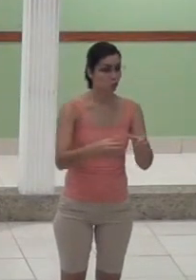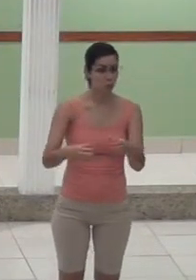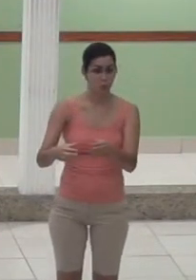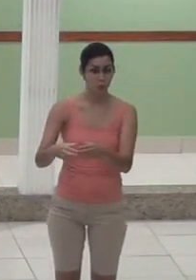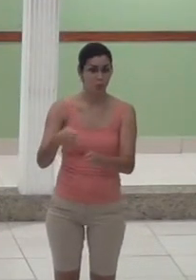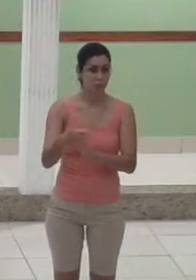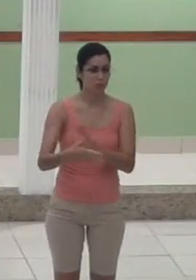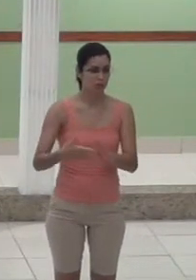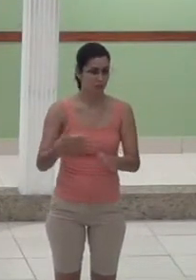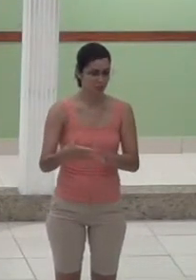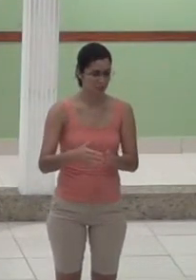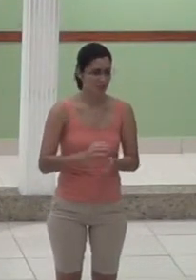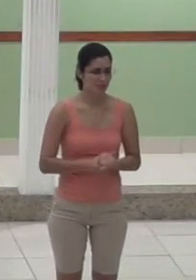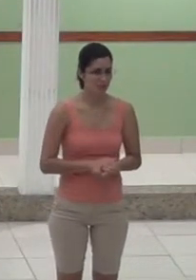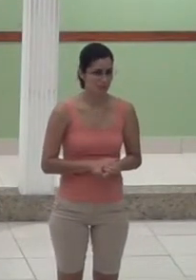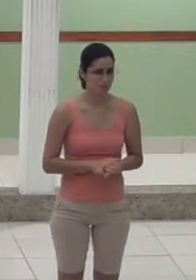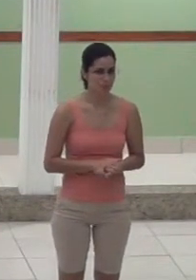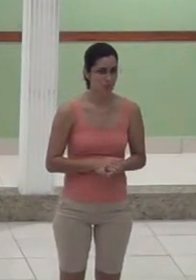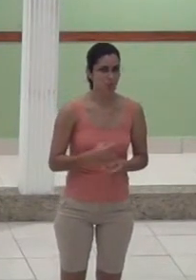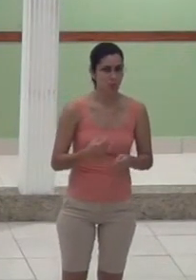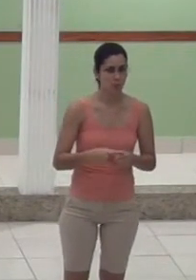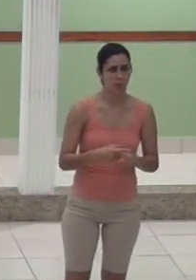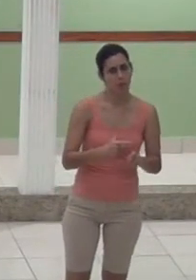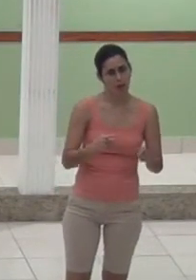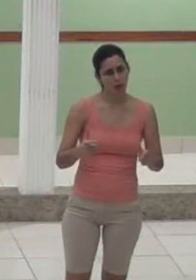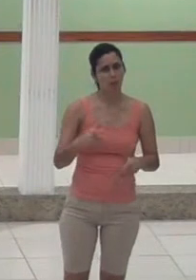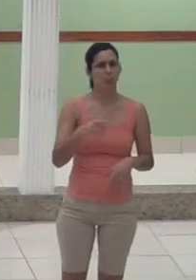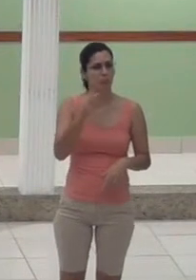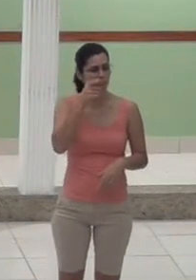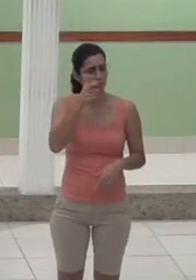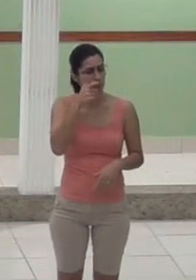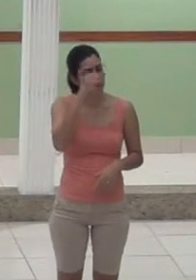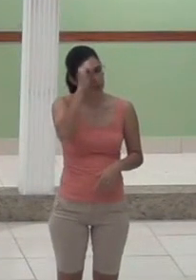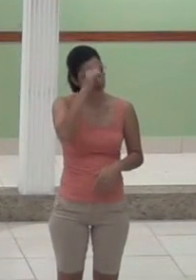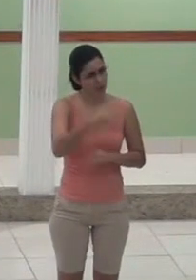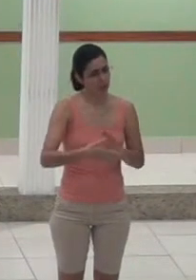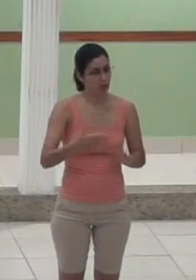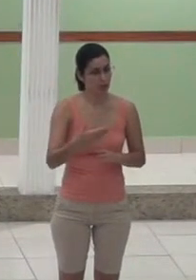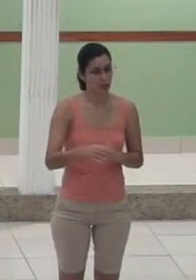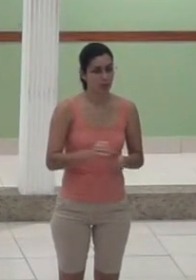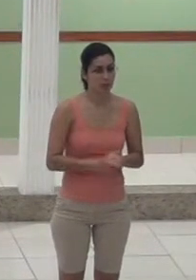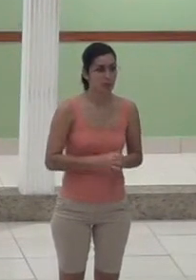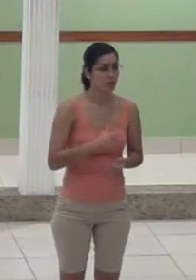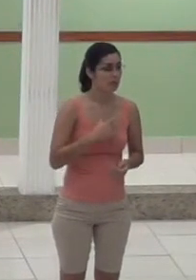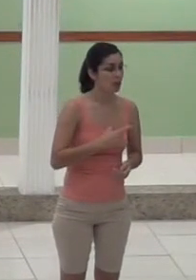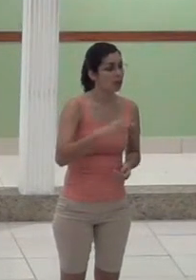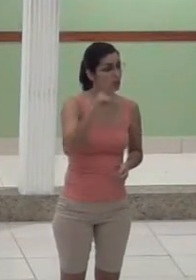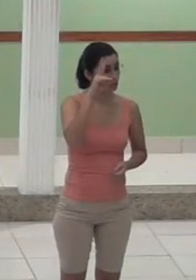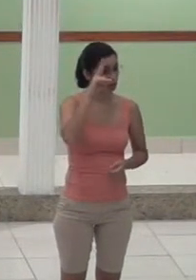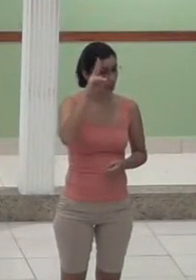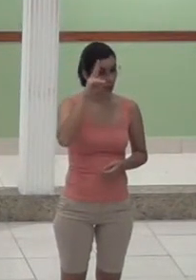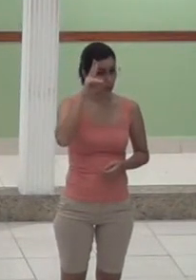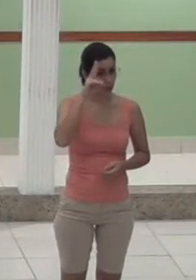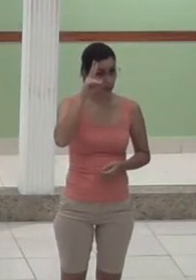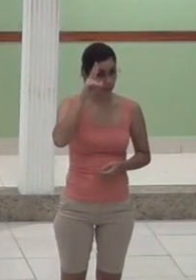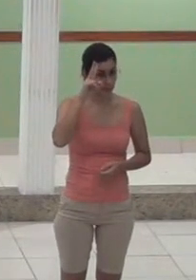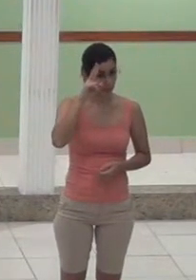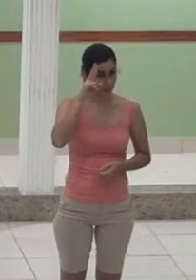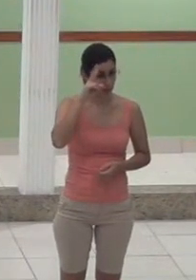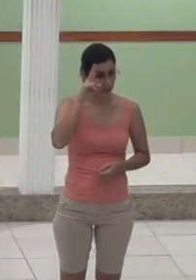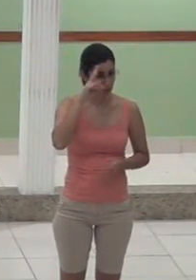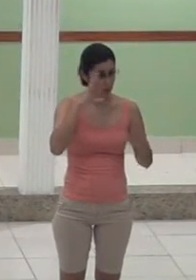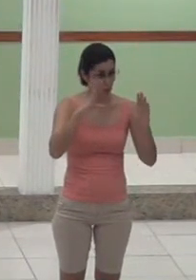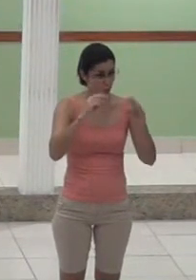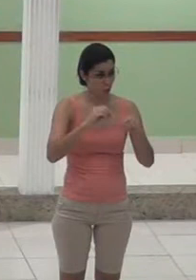da maioria que está interessado em fazer o curso. Então, a gente vai ter um primeiro horário, que será todas as segundas à